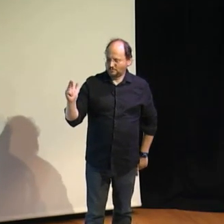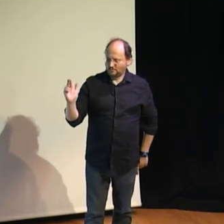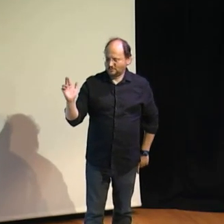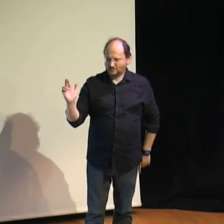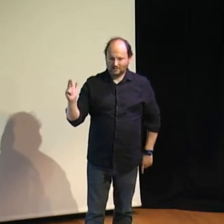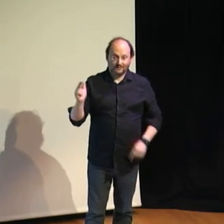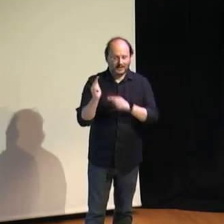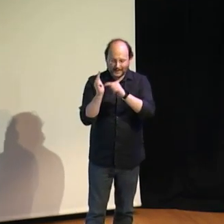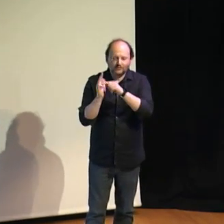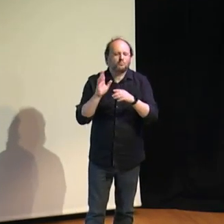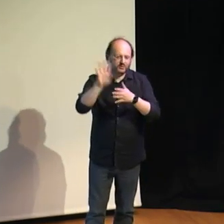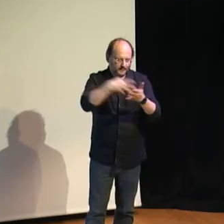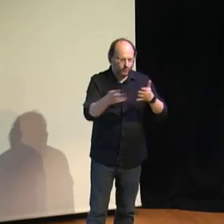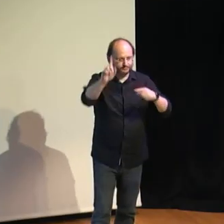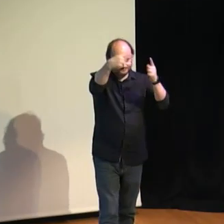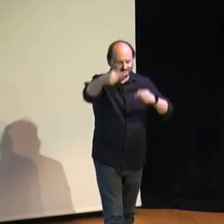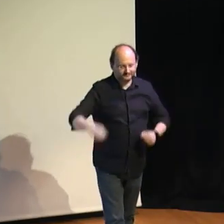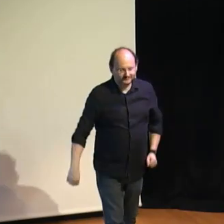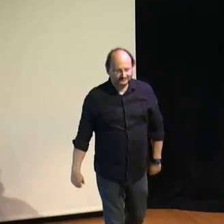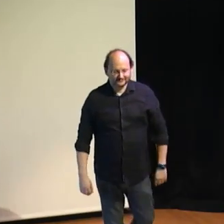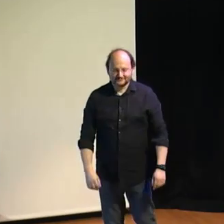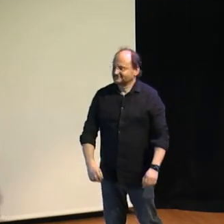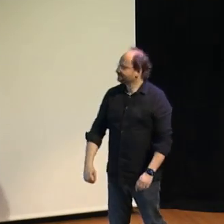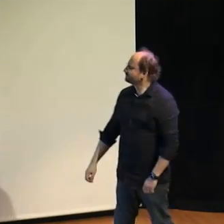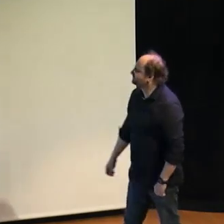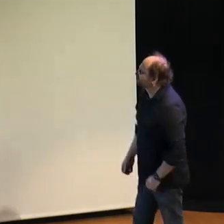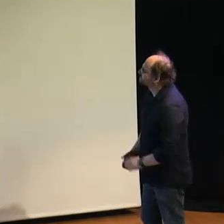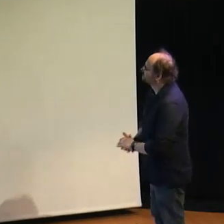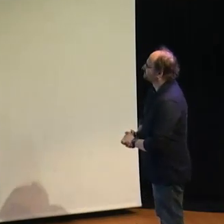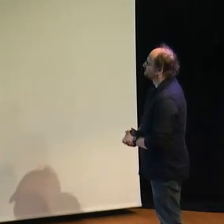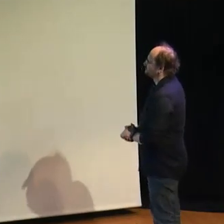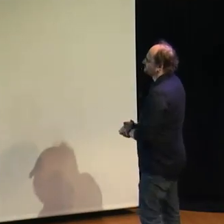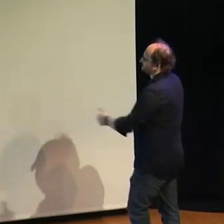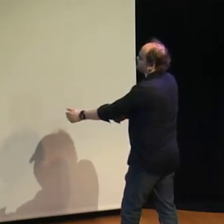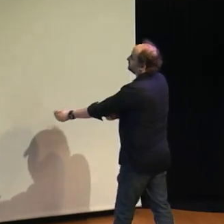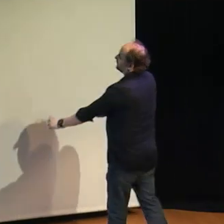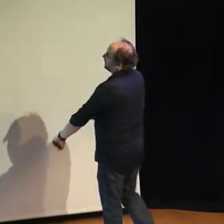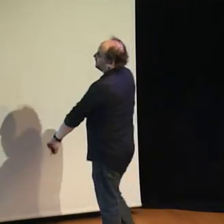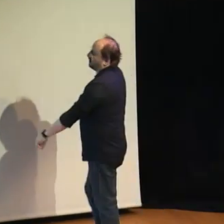Ça, c'est 2. Il y avait vraiment une finesse. Et je vais vous montrer un tableau, une finesse des doigts pour pouvoir exprimer différents chiffres.